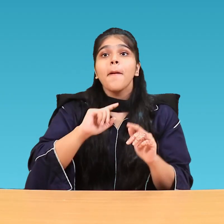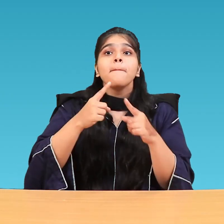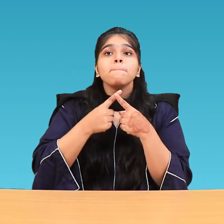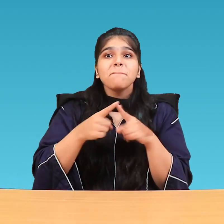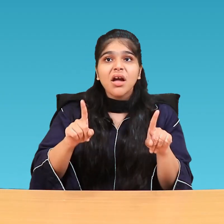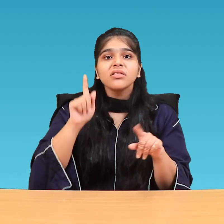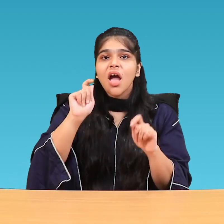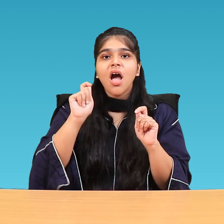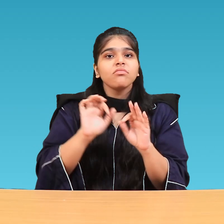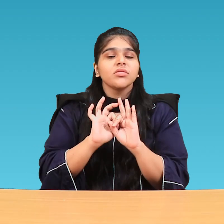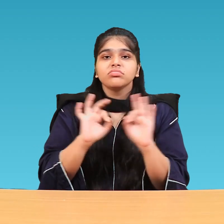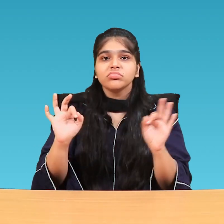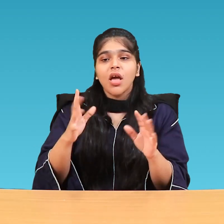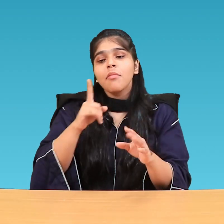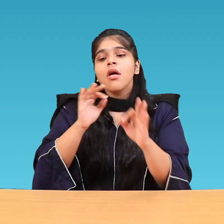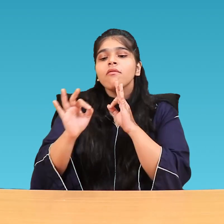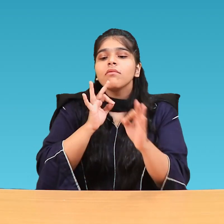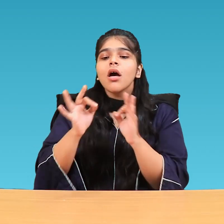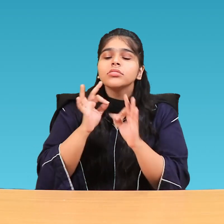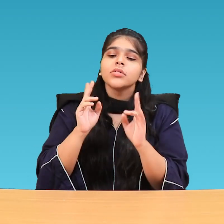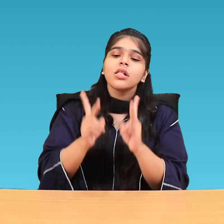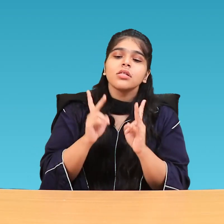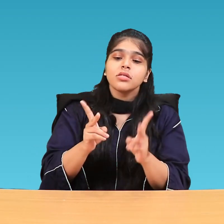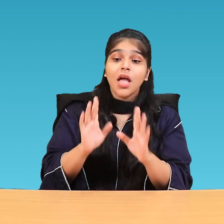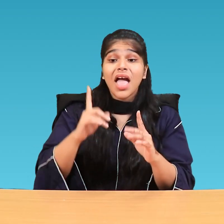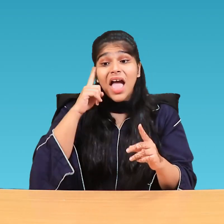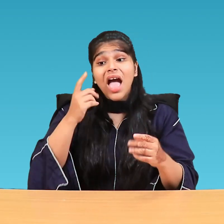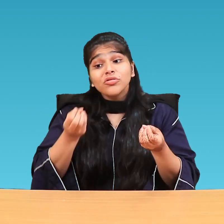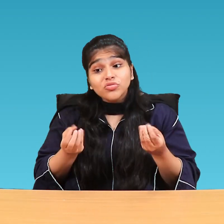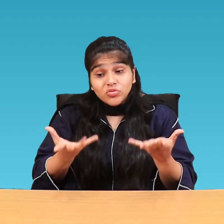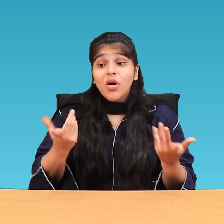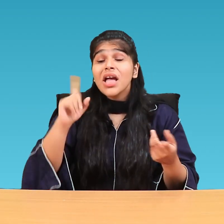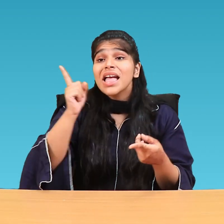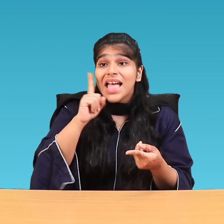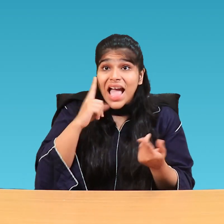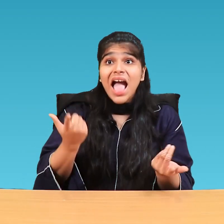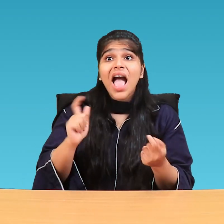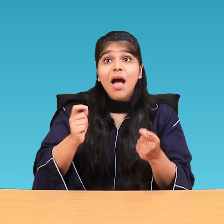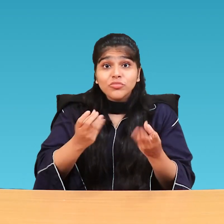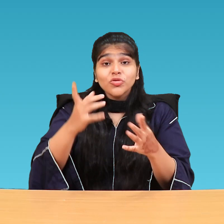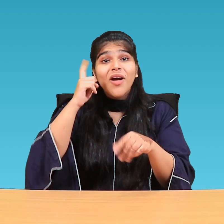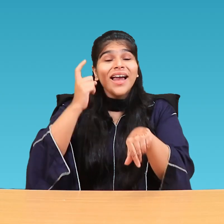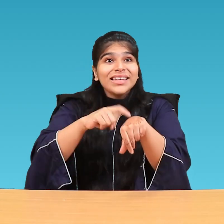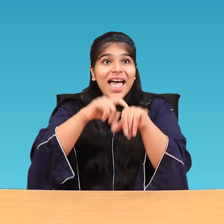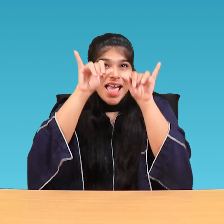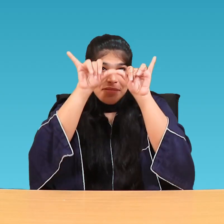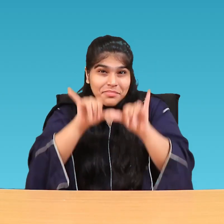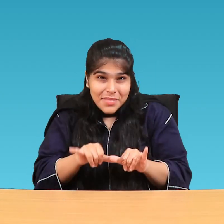جو ہے یہ ابھی صرف ڈیسائیڈ نہیں ہوا ہے کہ کس طریقے سے یا پھر کب کوئی ٹائم لائن ہو کہ اس میں جو ہے